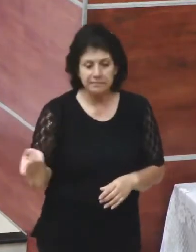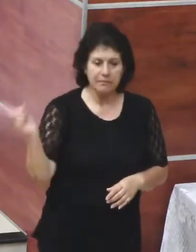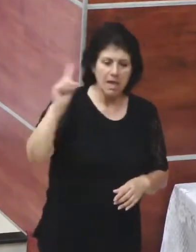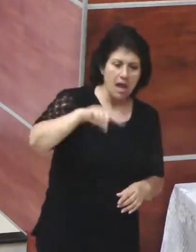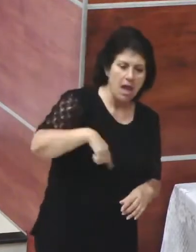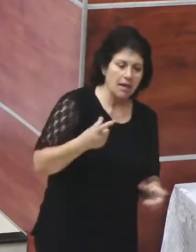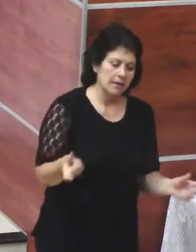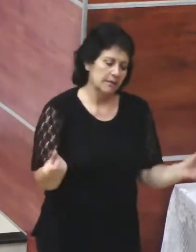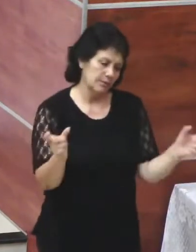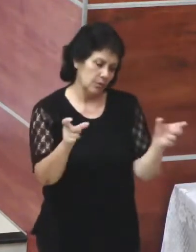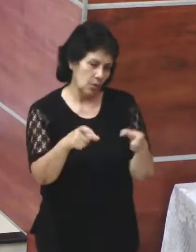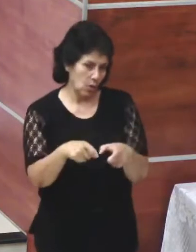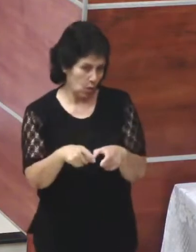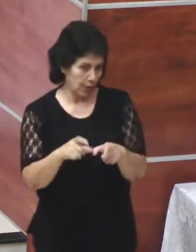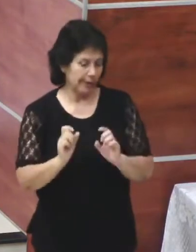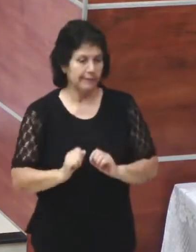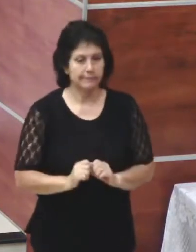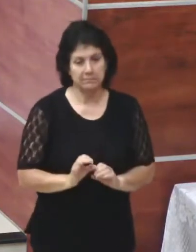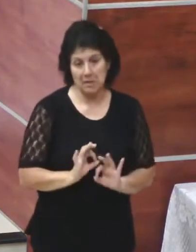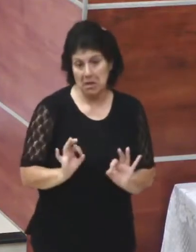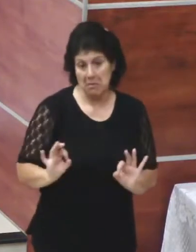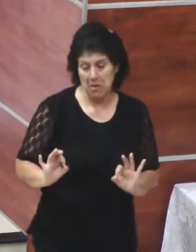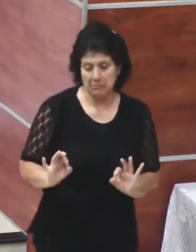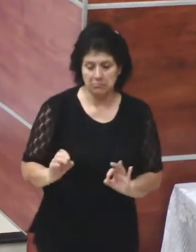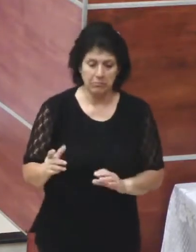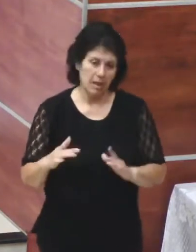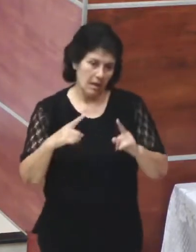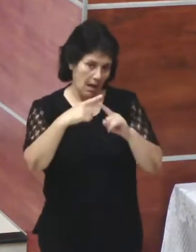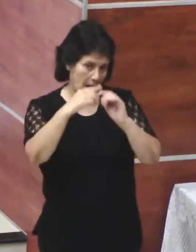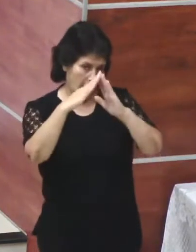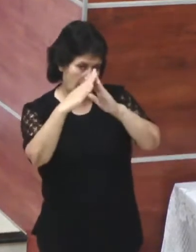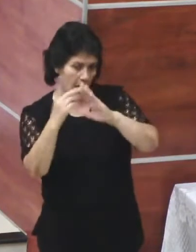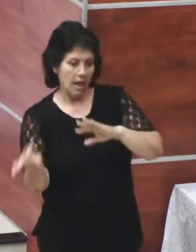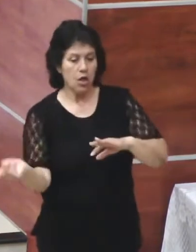prioriza venir y asistir al templo.